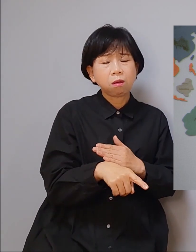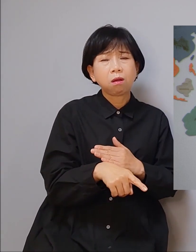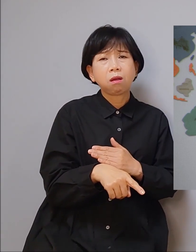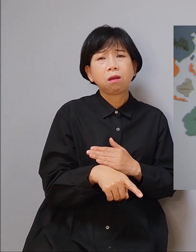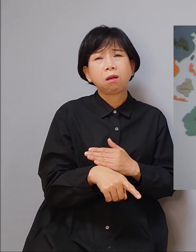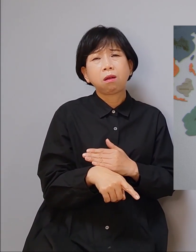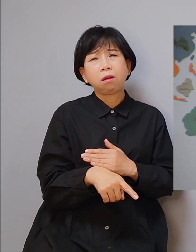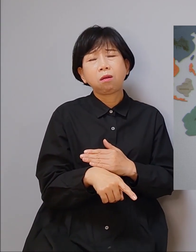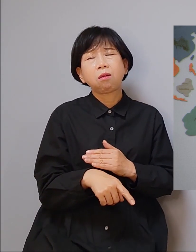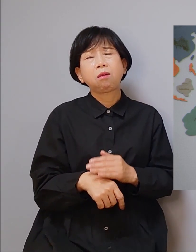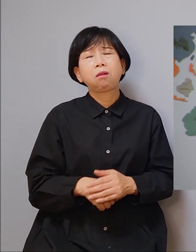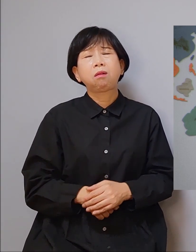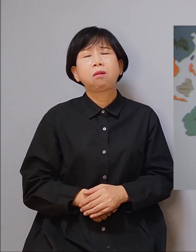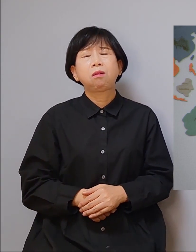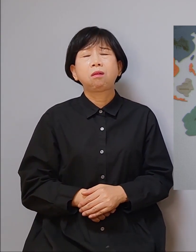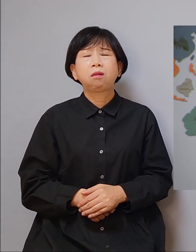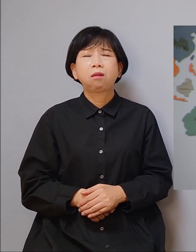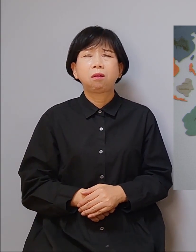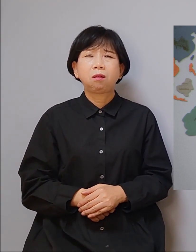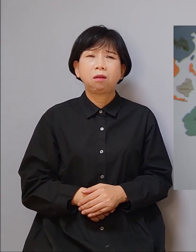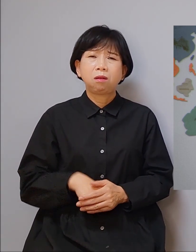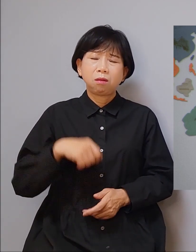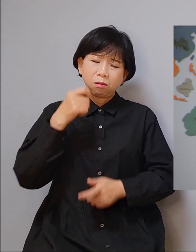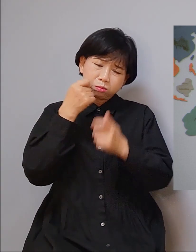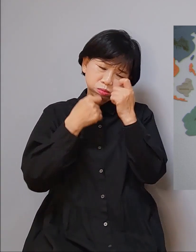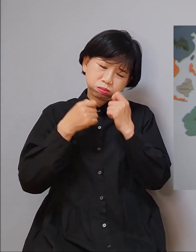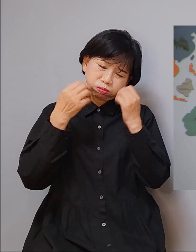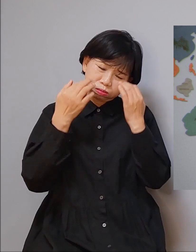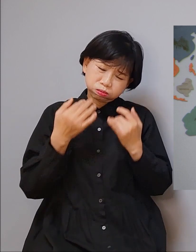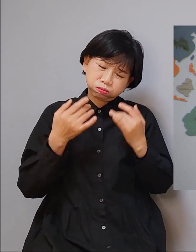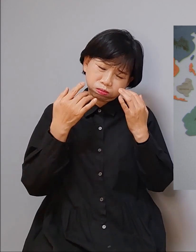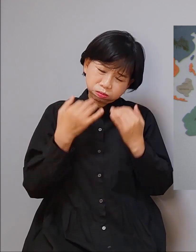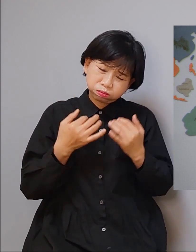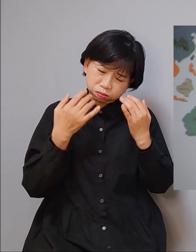너무 서럽게 우시더라고요. 그 신실한 집사님.